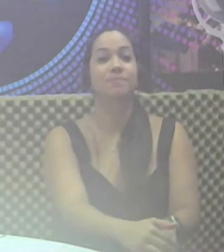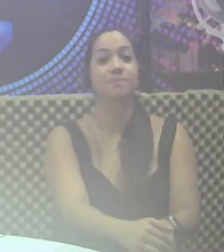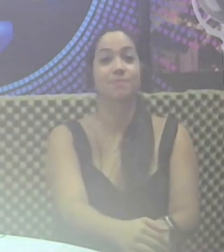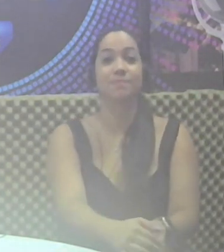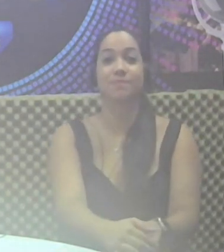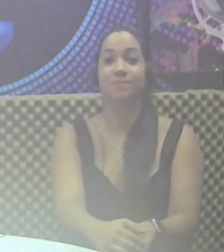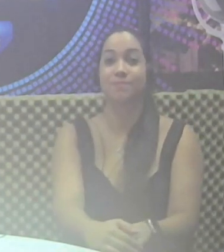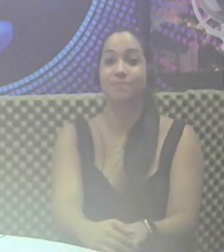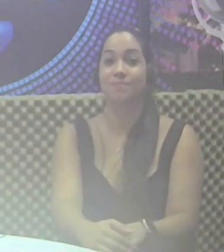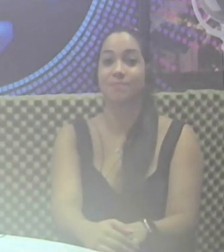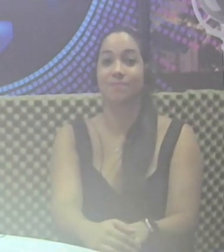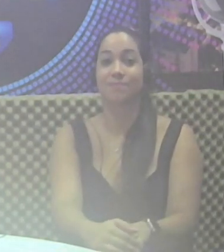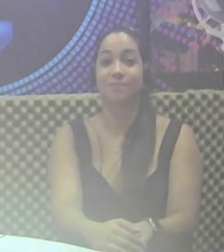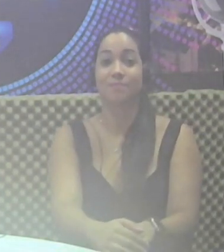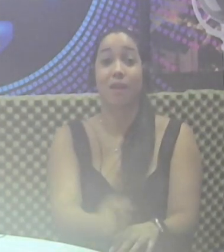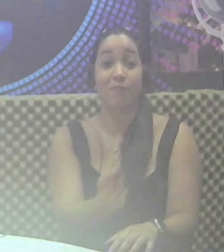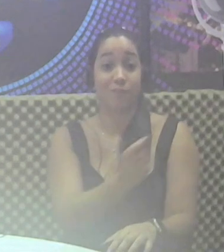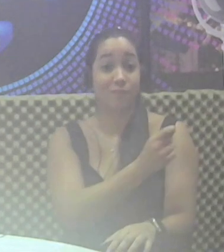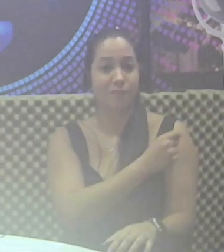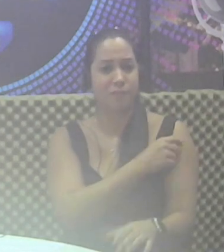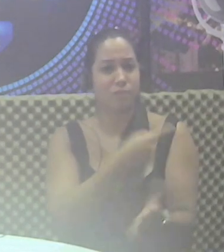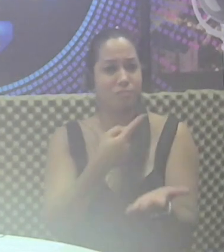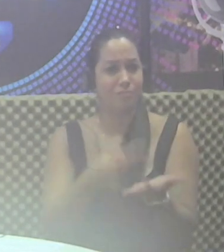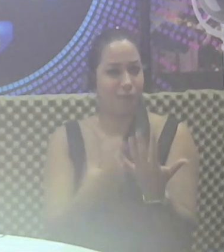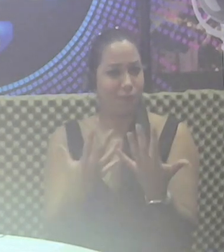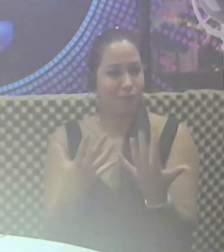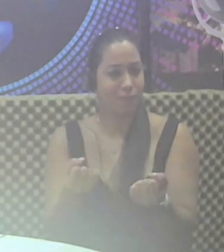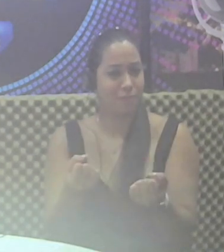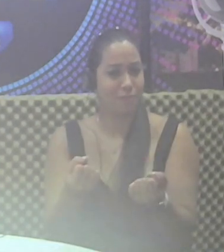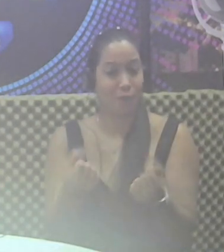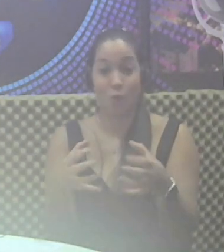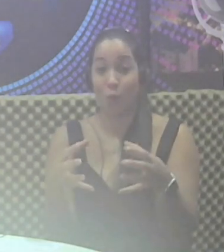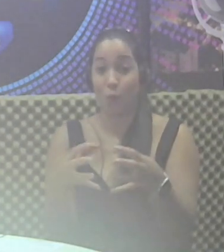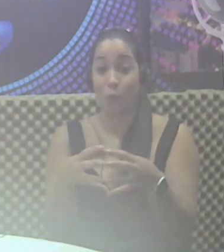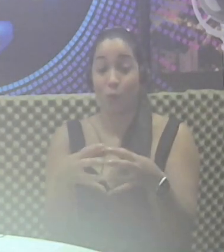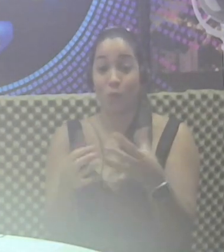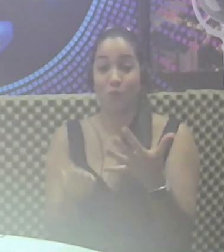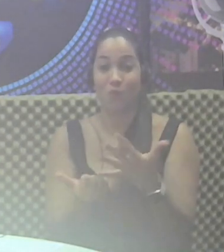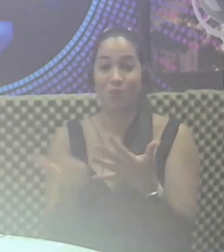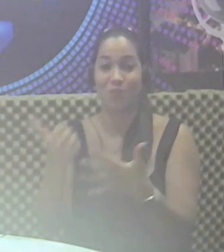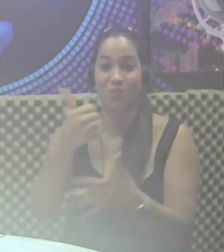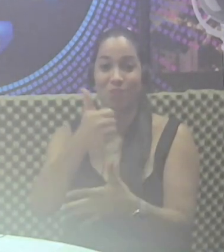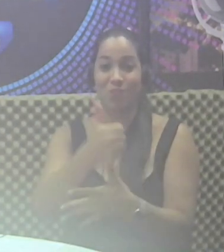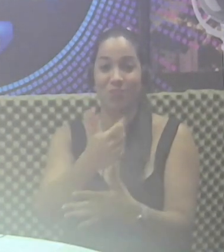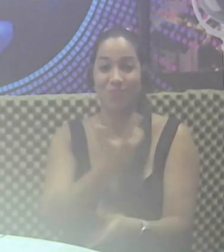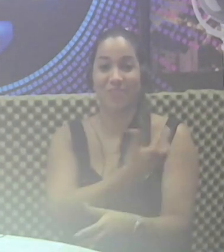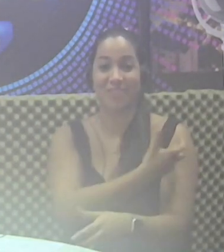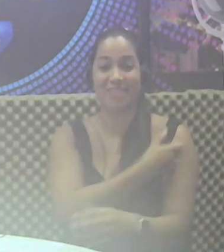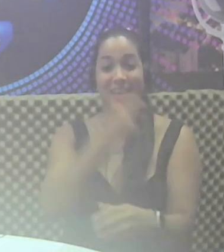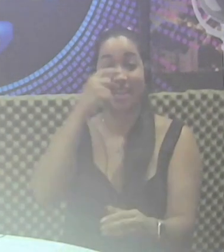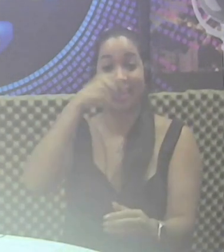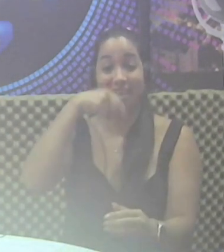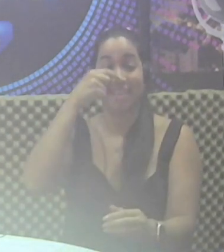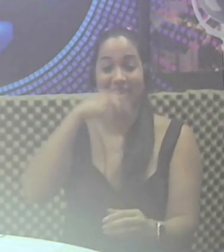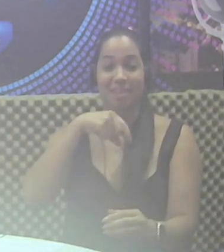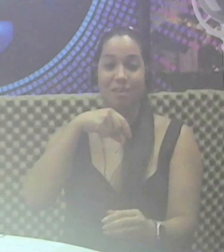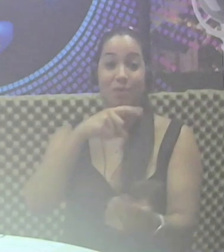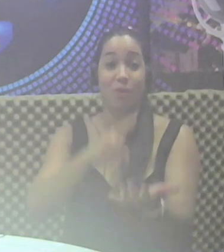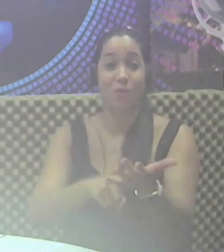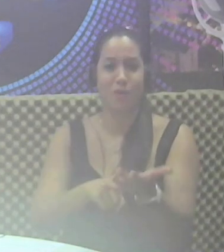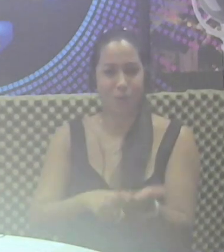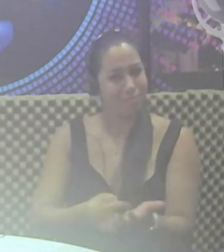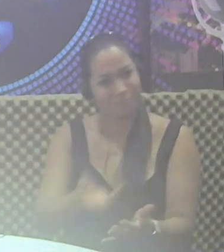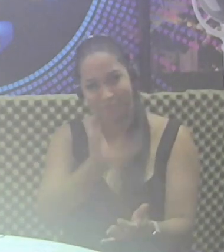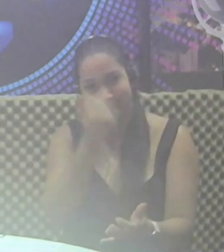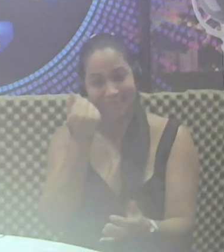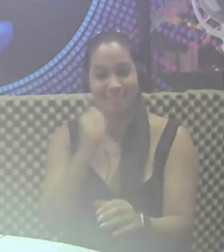Vamos colocar o cartão de vacina em dia? Se você é do grupo prioritário para receber a vacina contra a gripe, esse convite também é